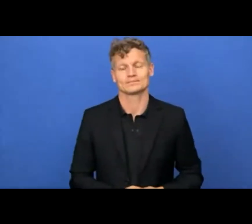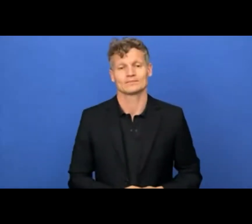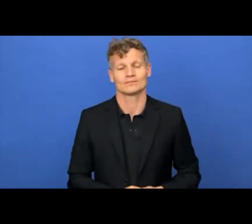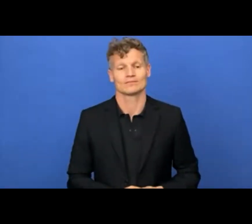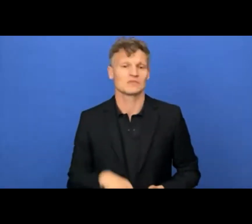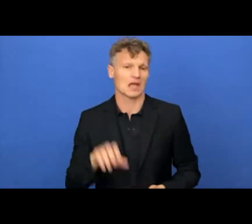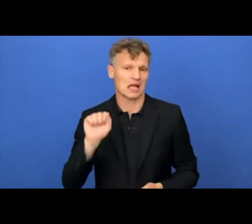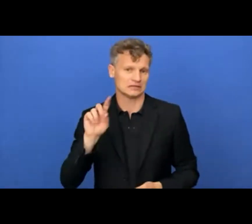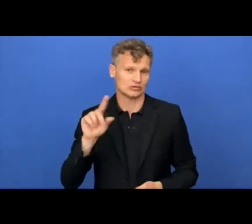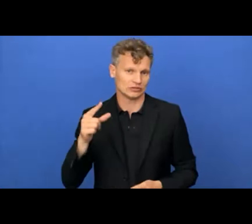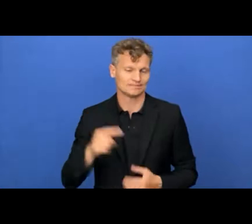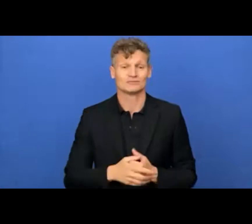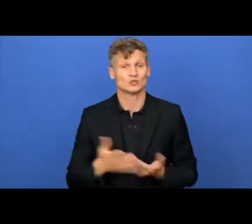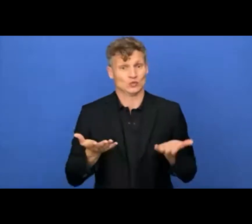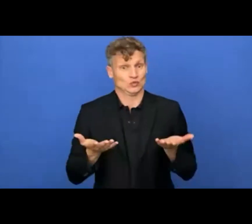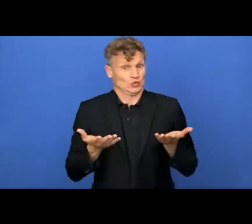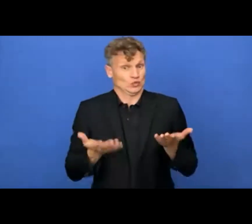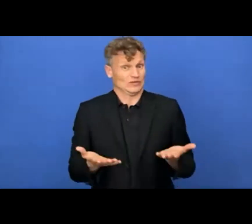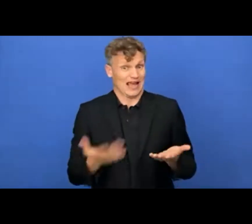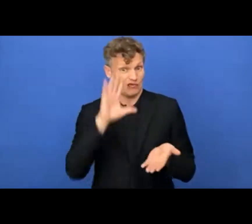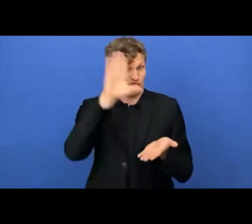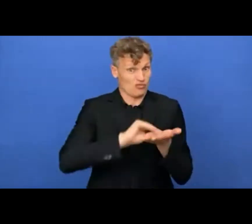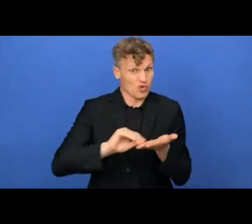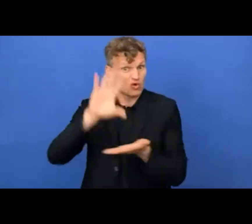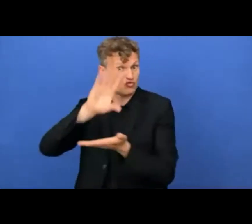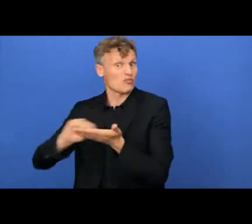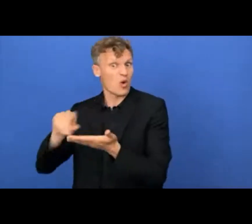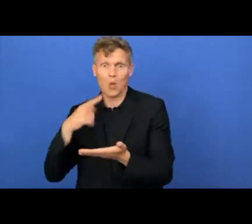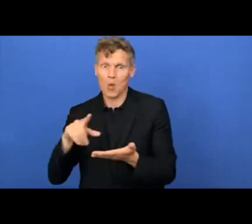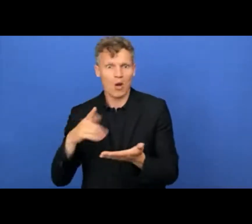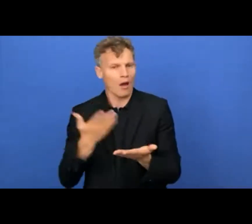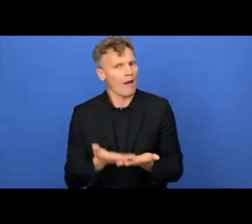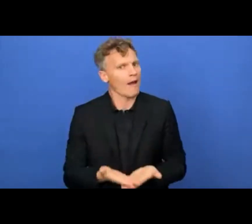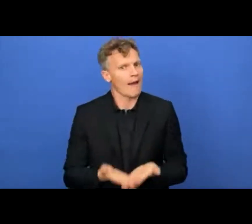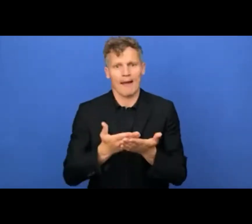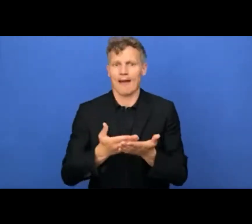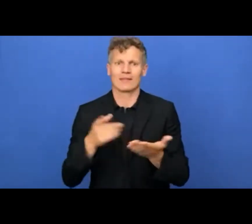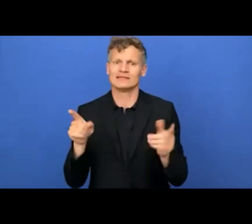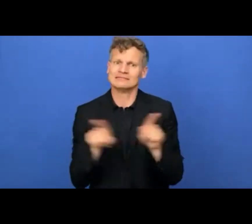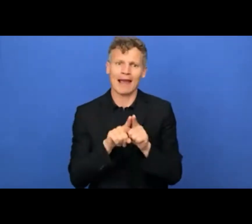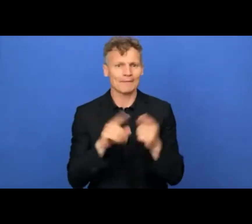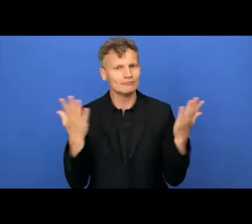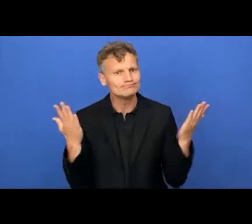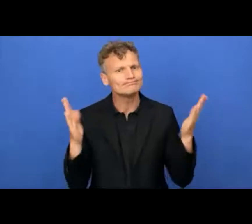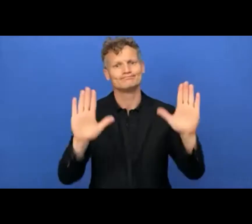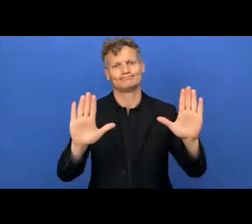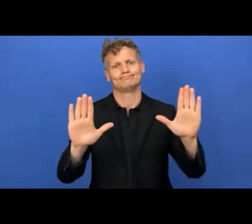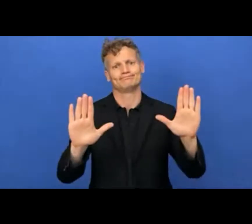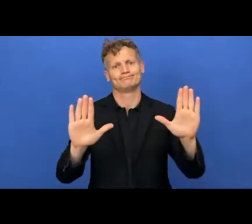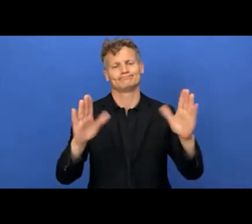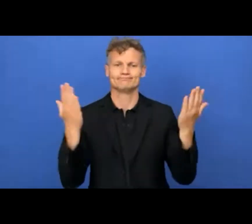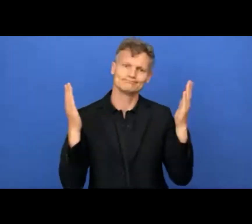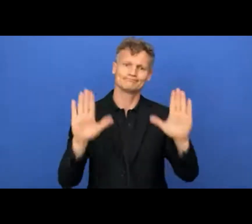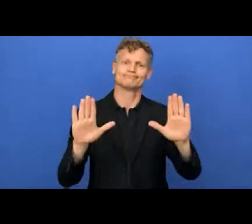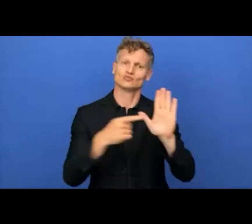Les publications d'aujourd'hui nous donnent justement un socle pour ces initiatives, pour définir les priorités